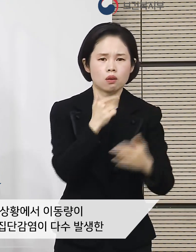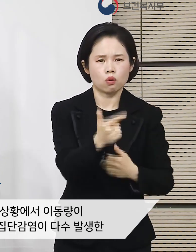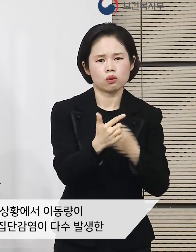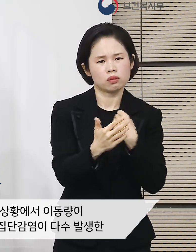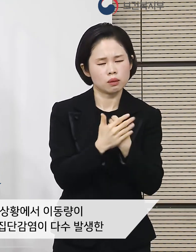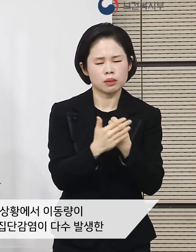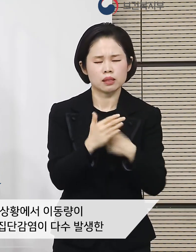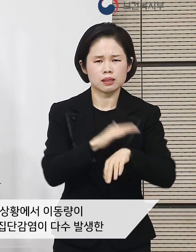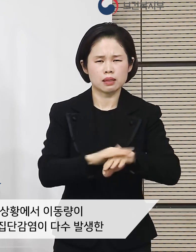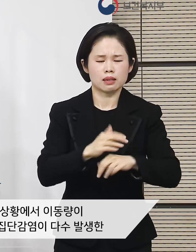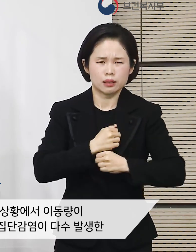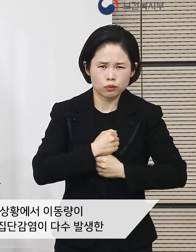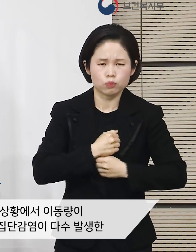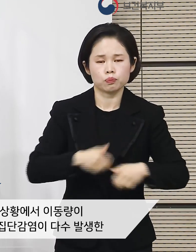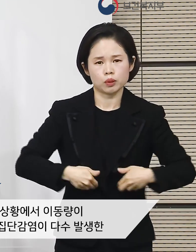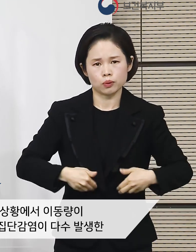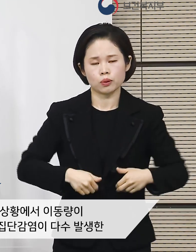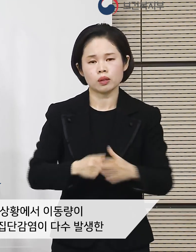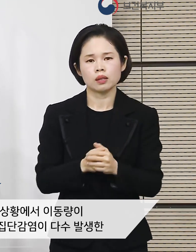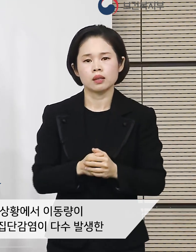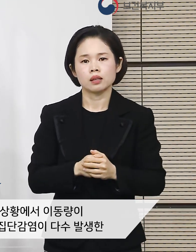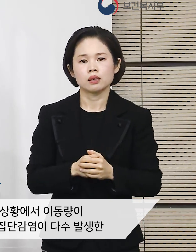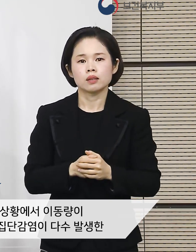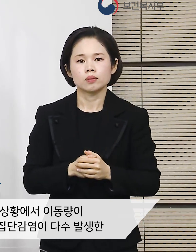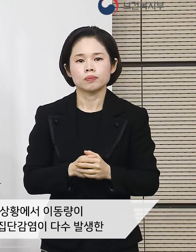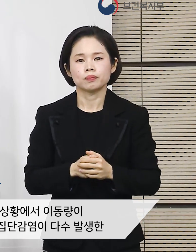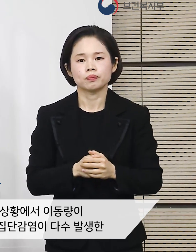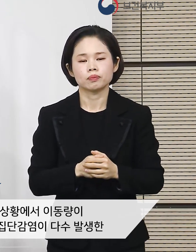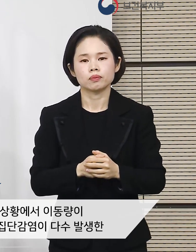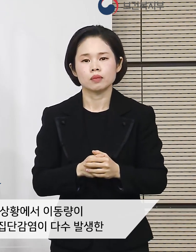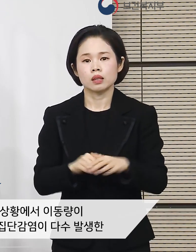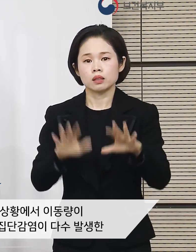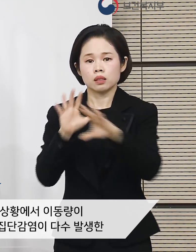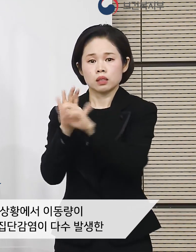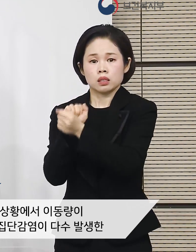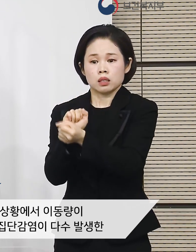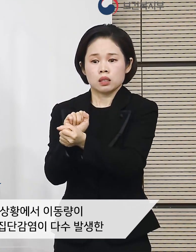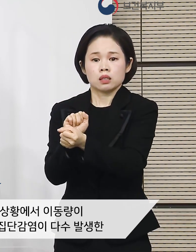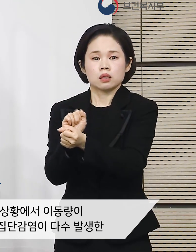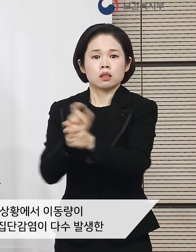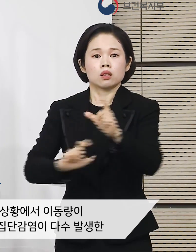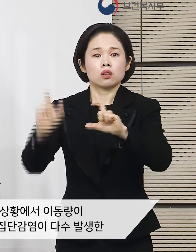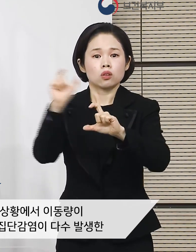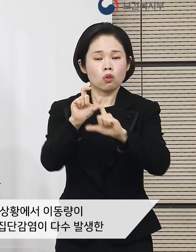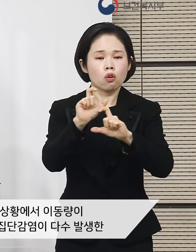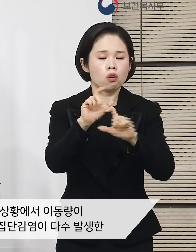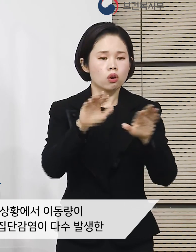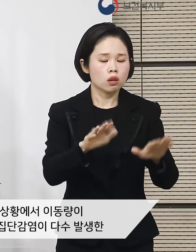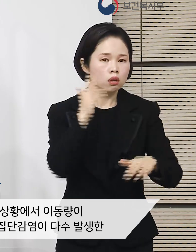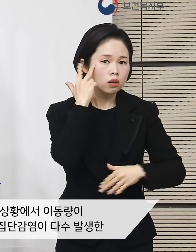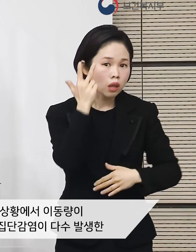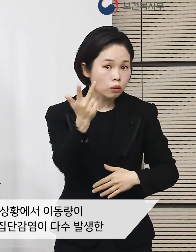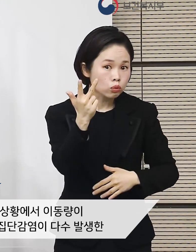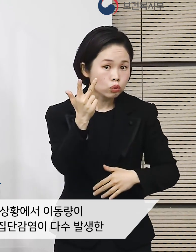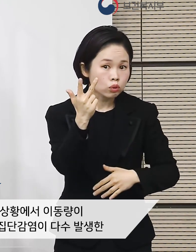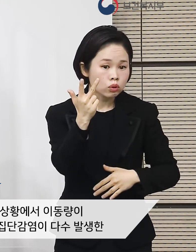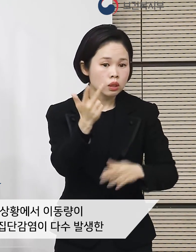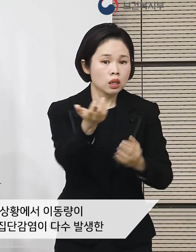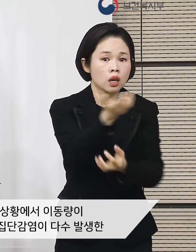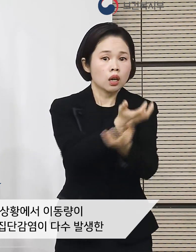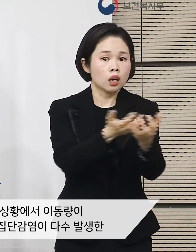증가세의 반전이 이루어지고 있지 않은 상황에서 이동량이 커질 것으로 예상되는 연말 연시를